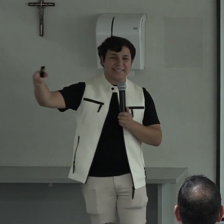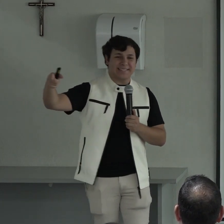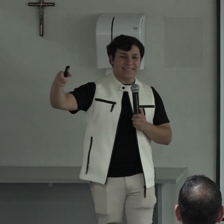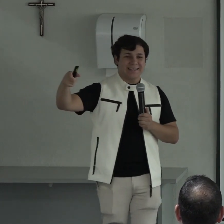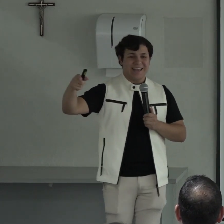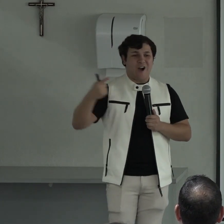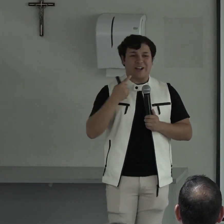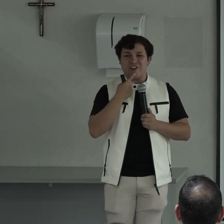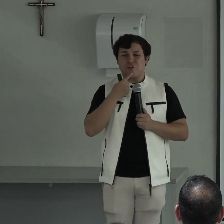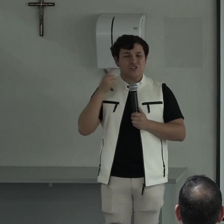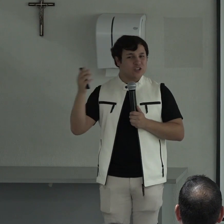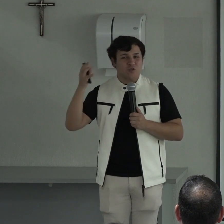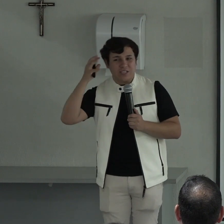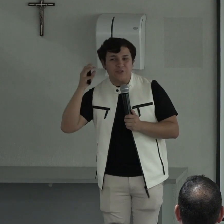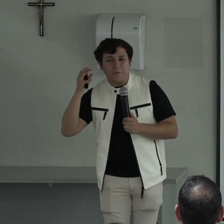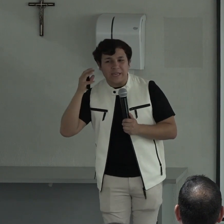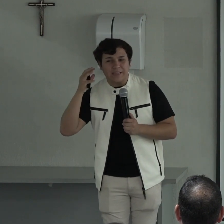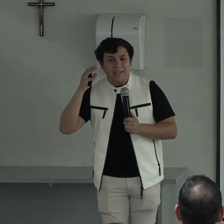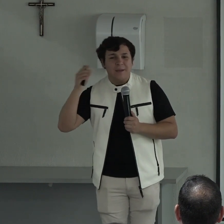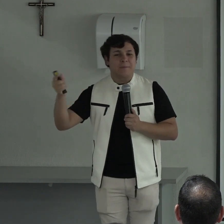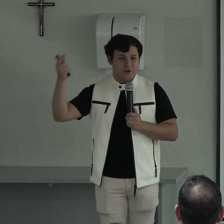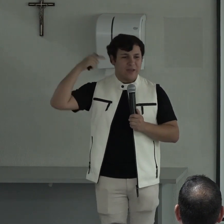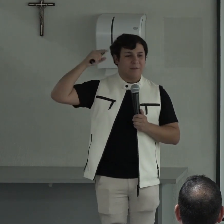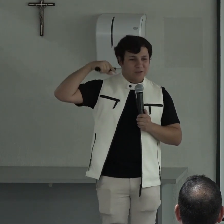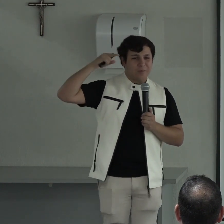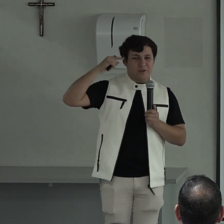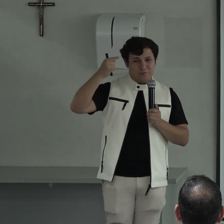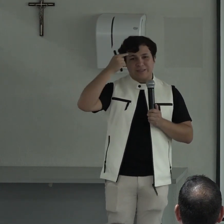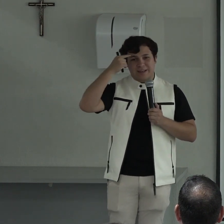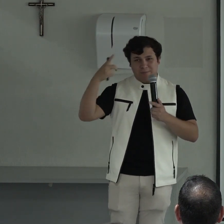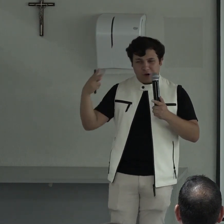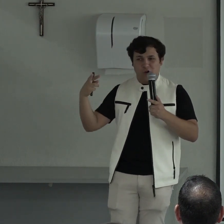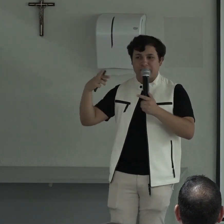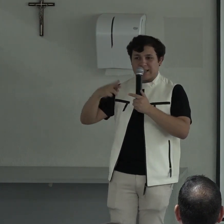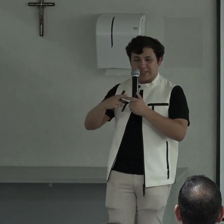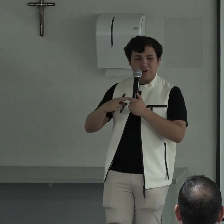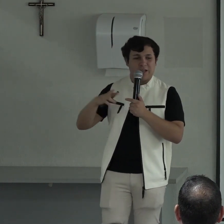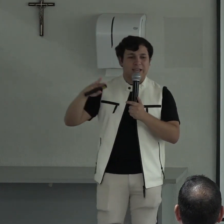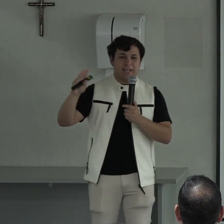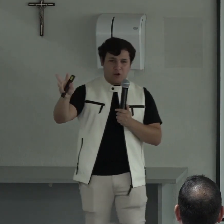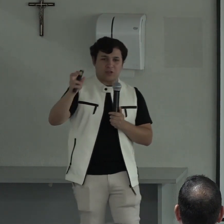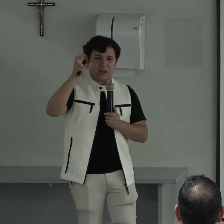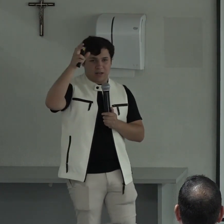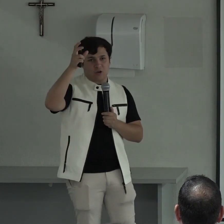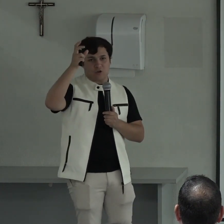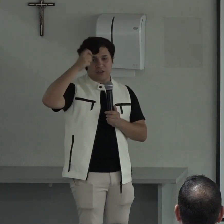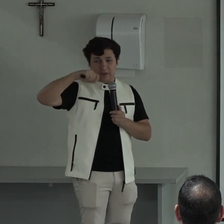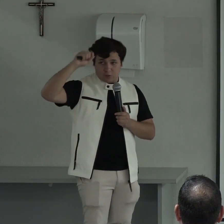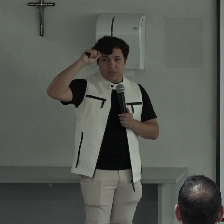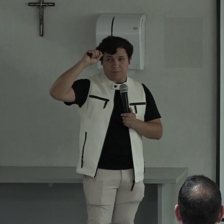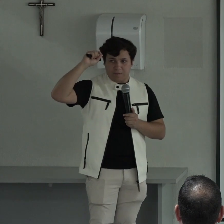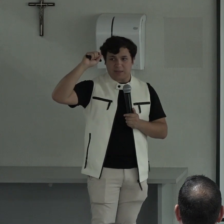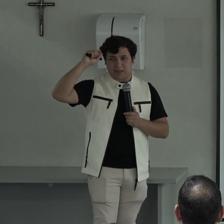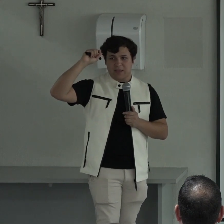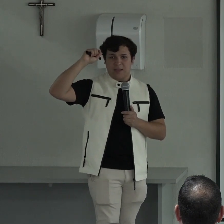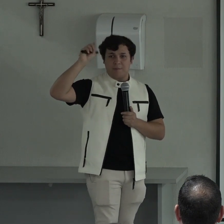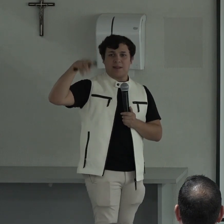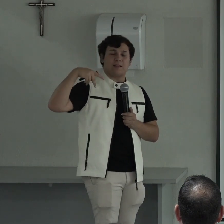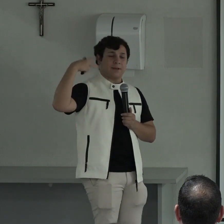pases. Aunque no estoy escuchando bien, pero ya más o menos mi cerebro lo relaciona y lo traduce en mi mente para saber qué